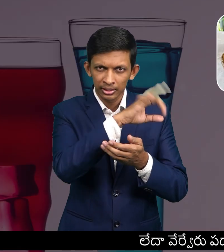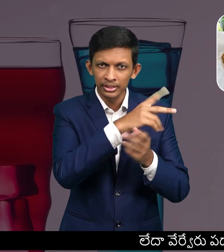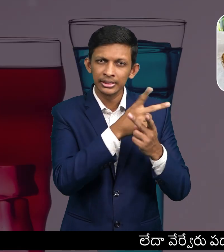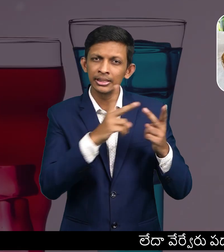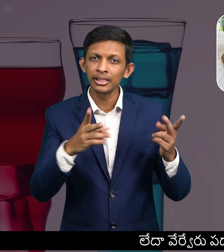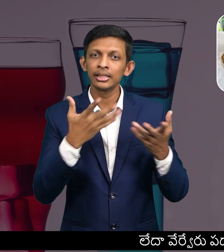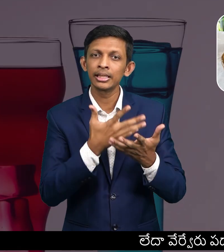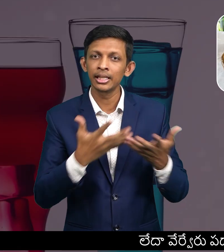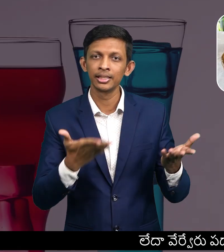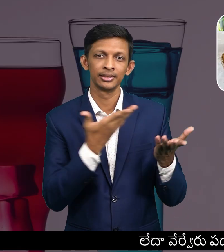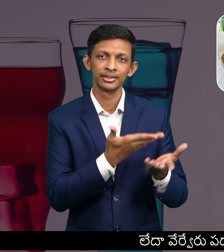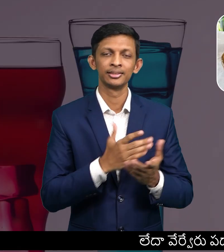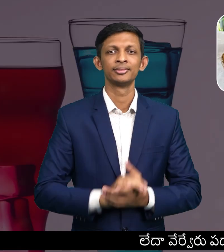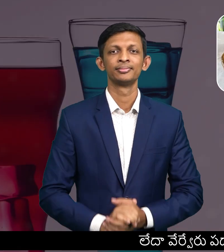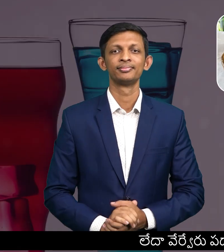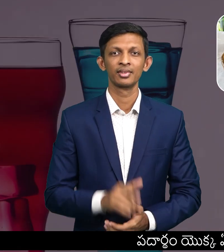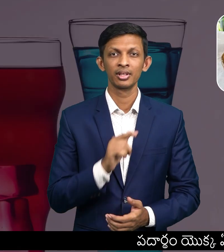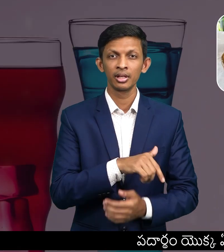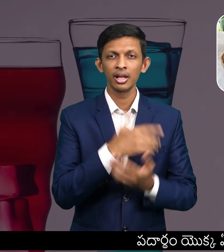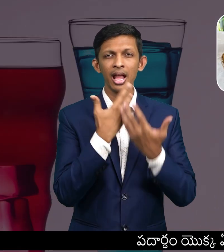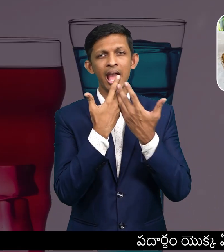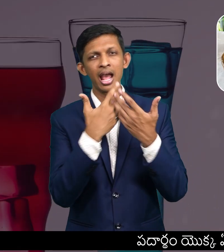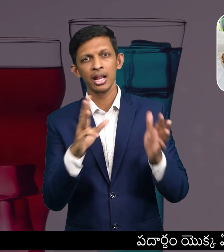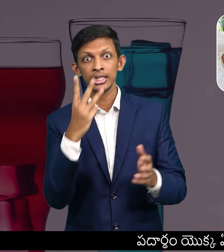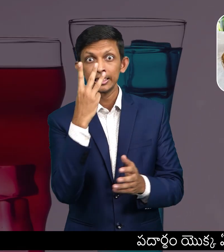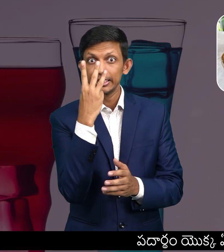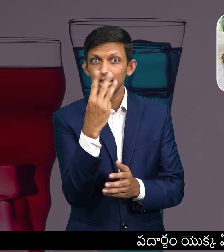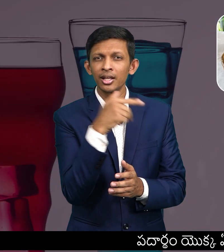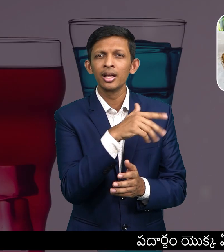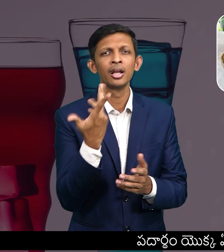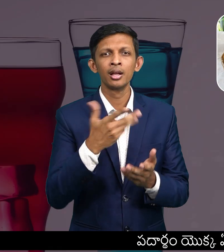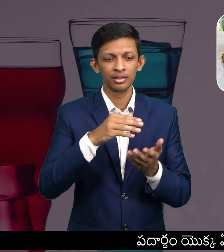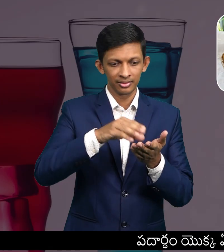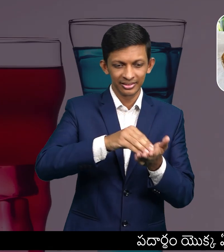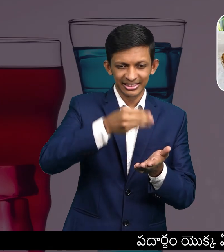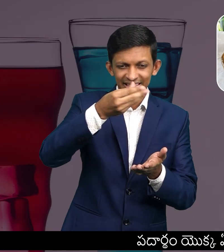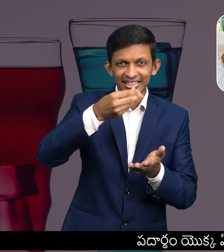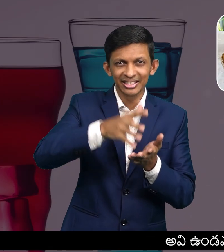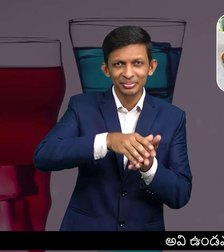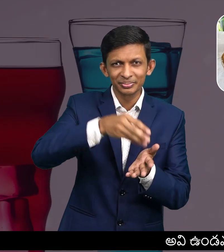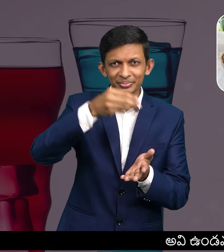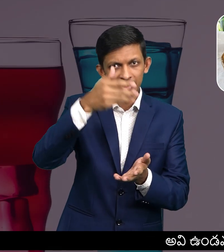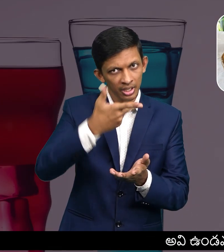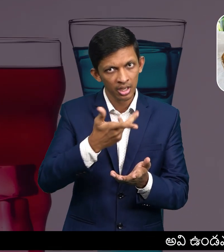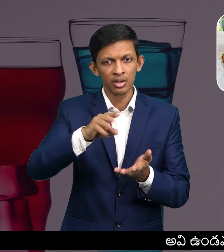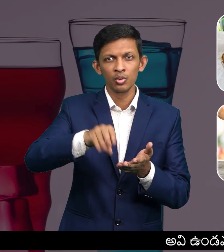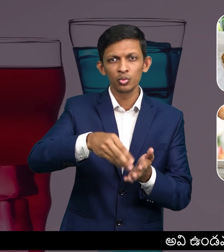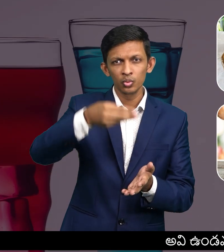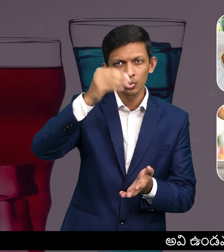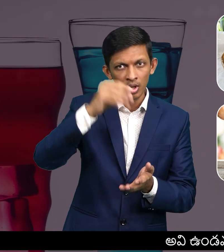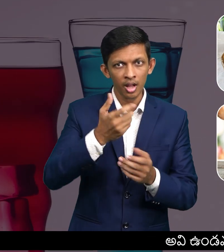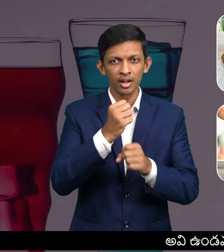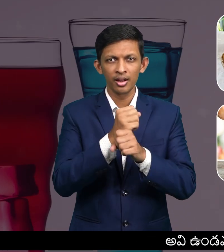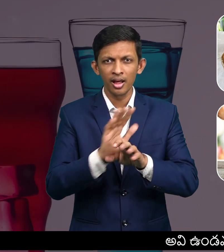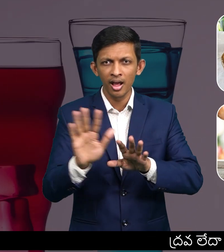పదార్థాల కణాలు కావచ్చు. పదార్థం యొక్క ఏదైనా 3 స్థితులలో అవి ఉండవచ్చు. అంటే ఘన,